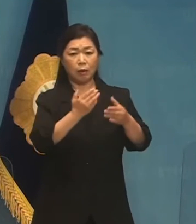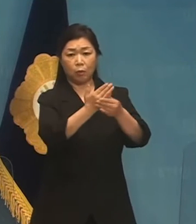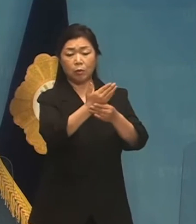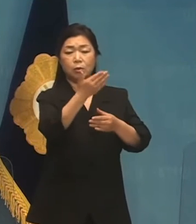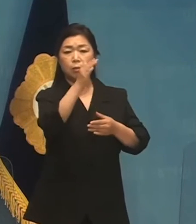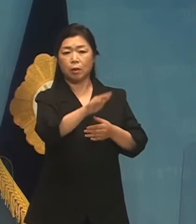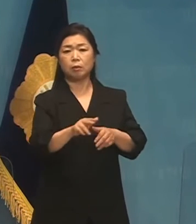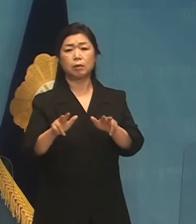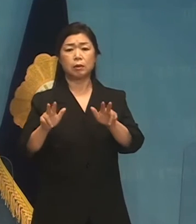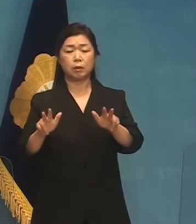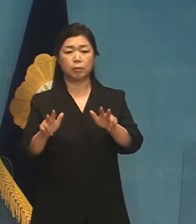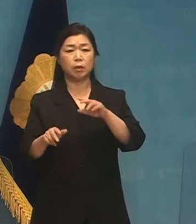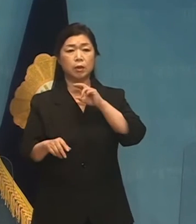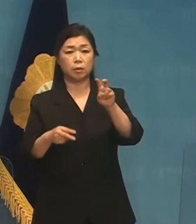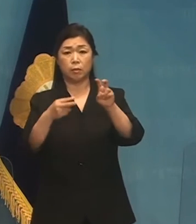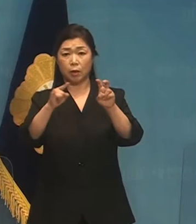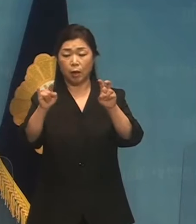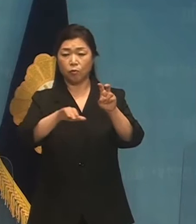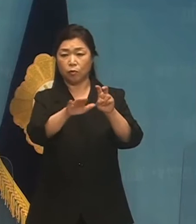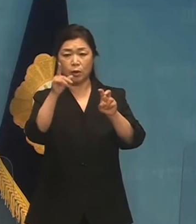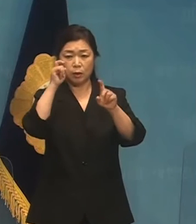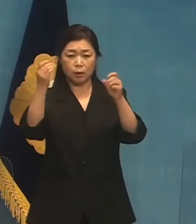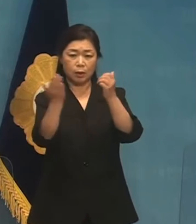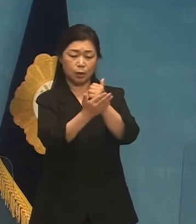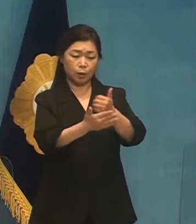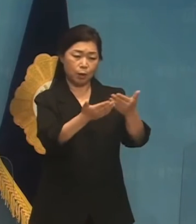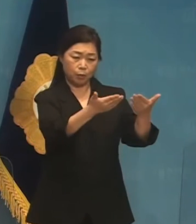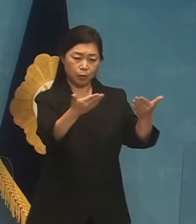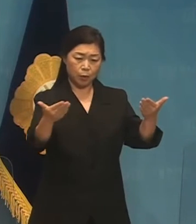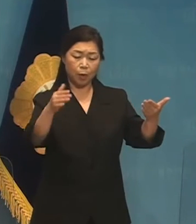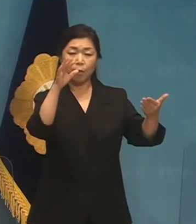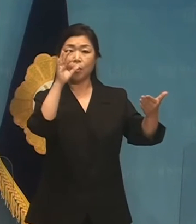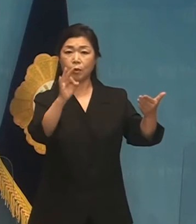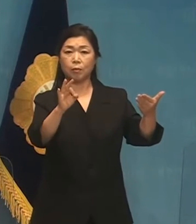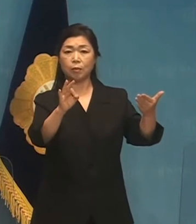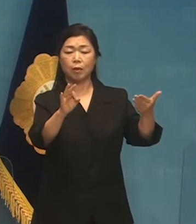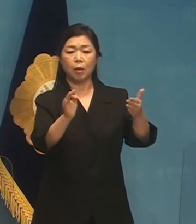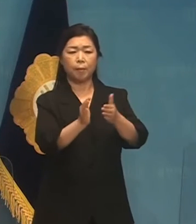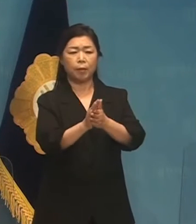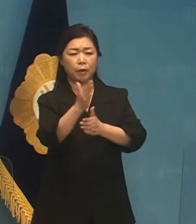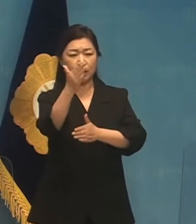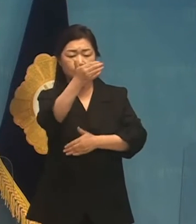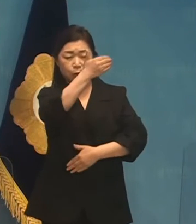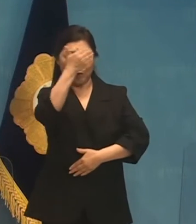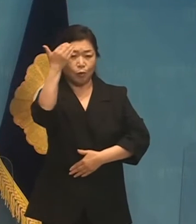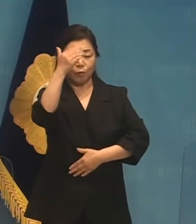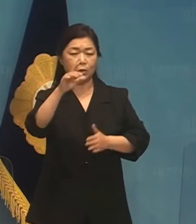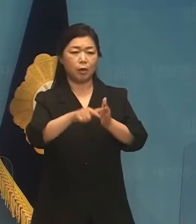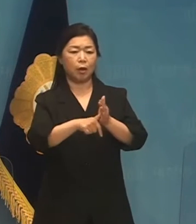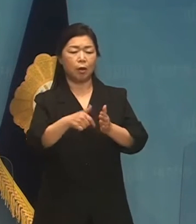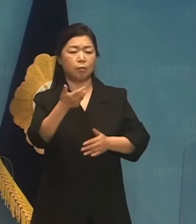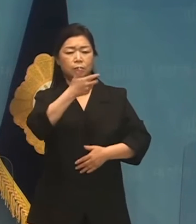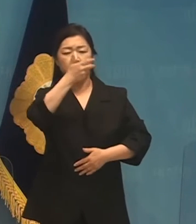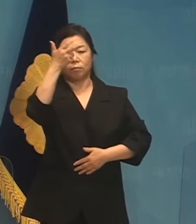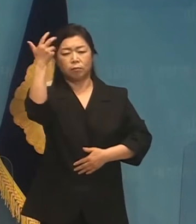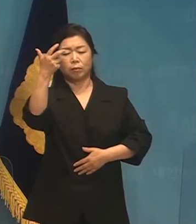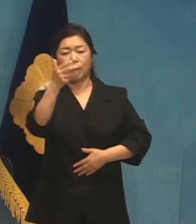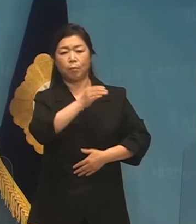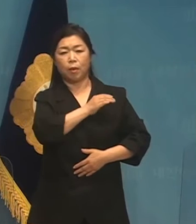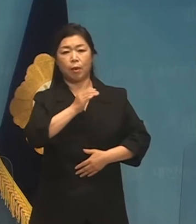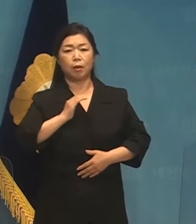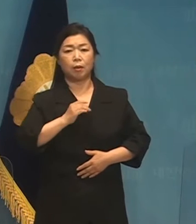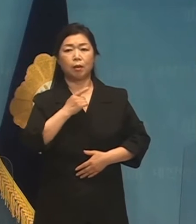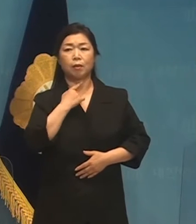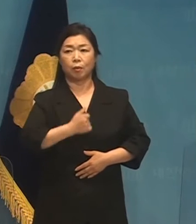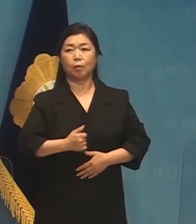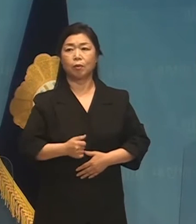말과 20대 우리 사진에 밀려있는 빛나던 청춘의 이상을 배반한 보수